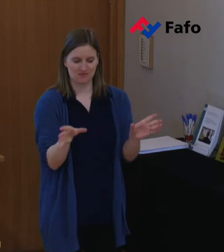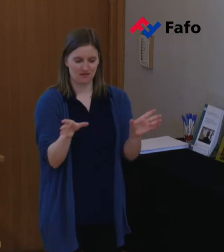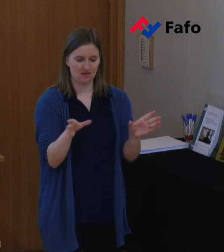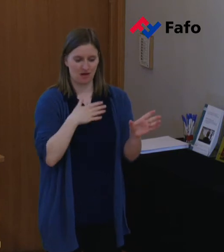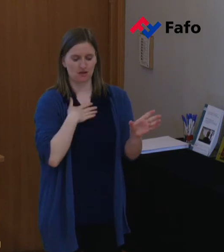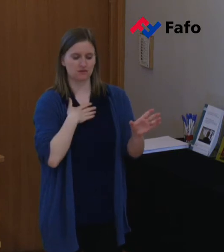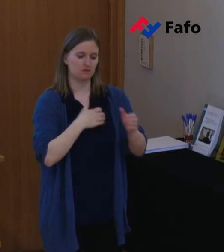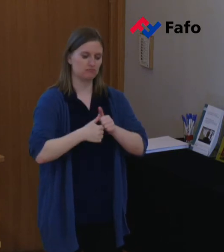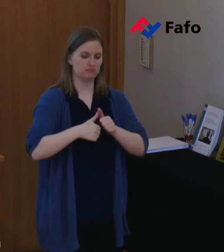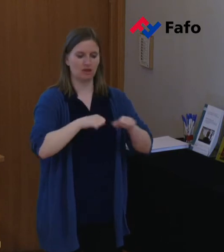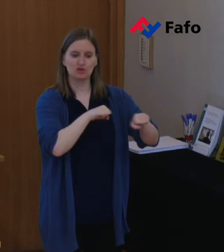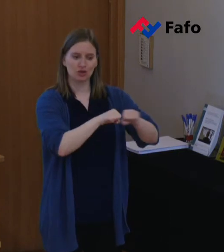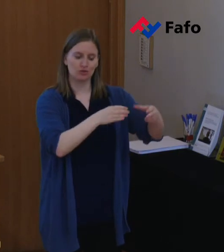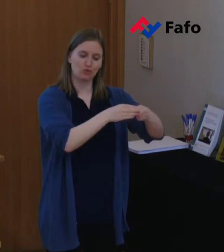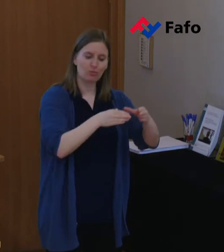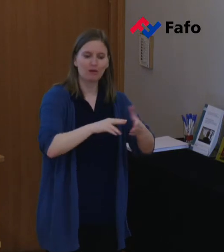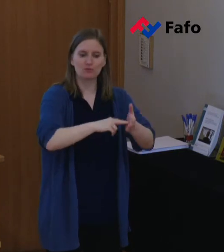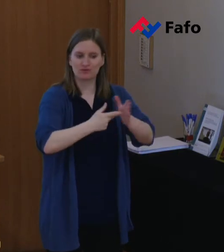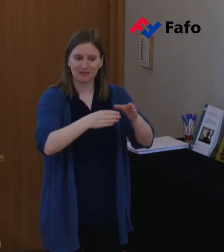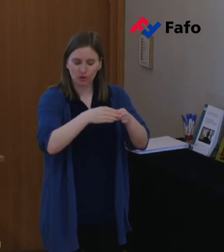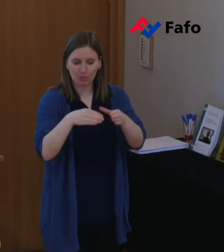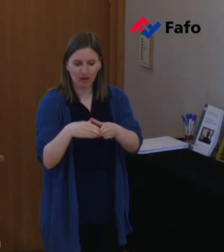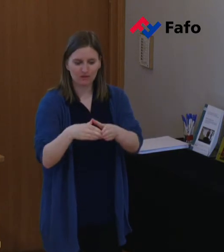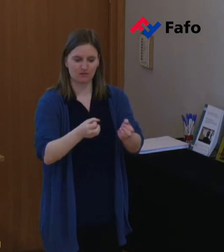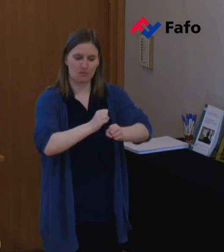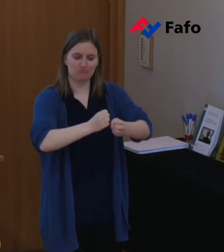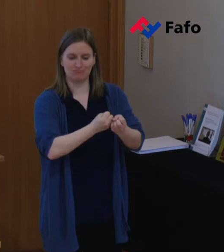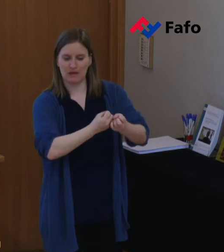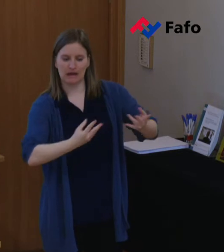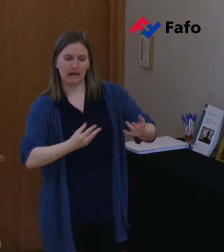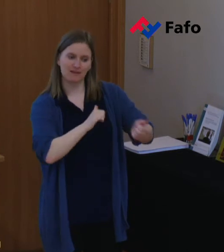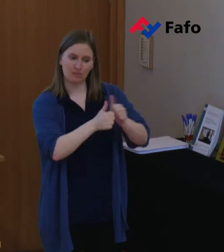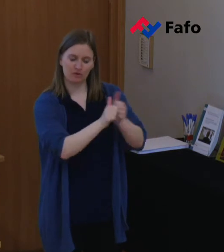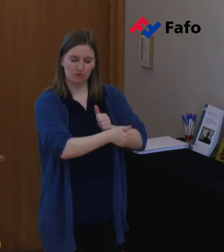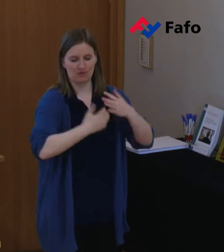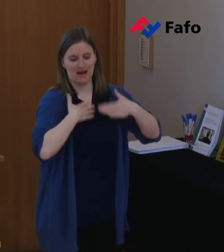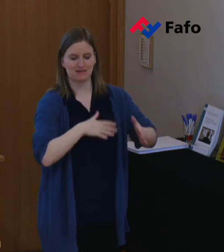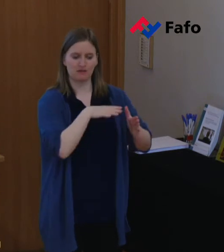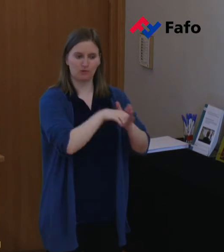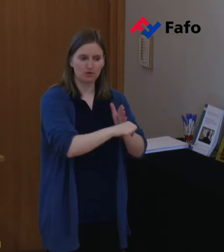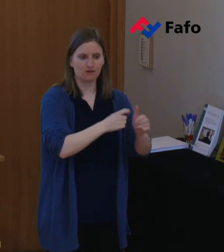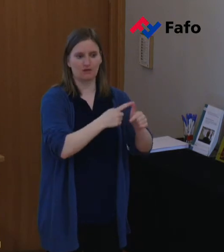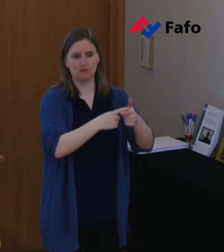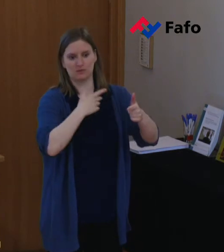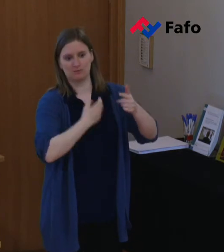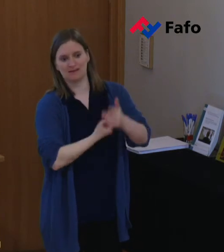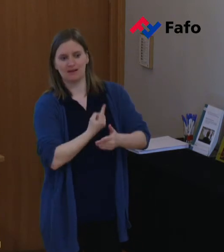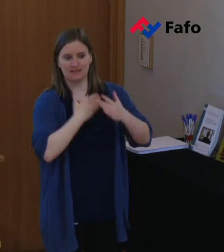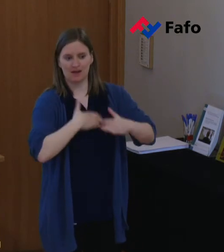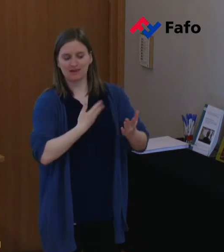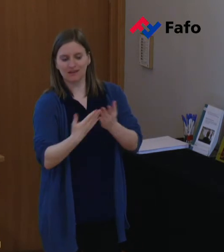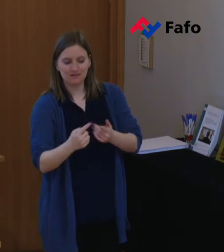hatt styringsgrupper og prosjektgrupper, og det har vært bred representasjon av både helseforetakene, spesialisthelsetjenesten, ulike